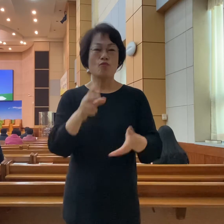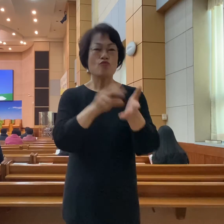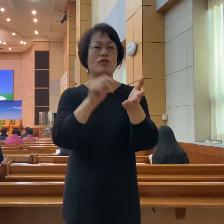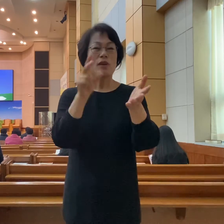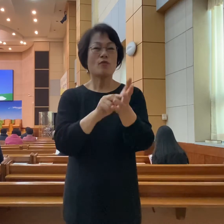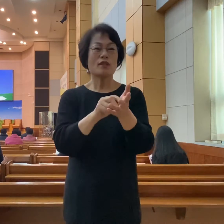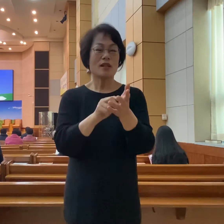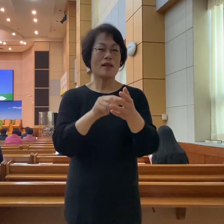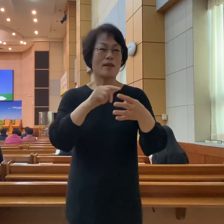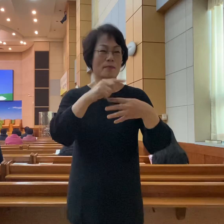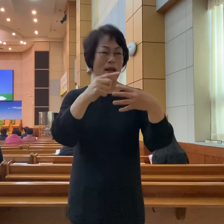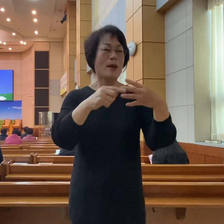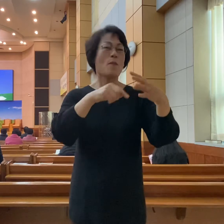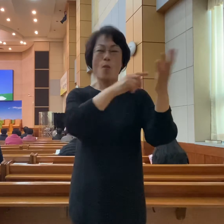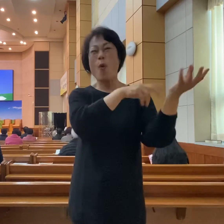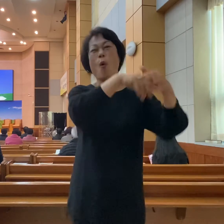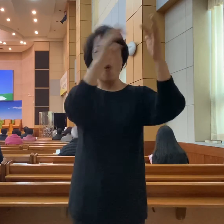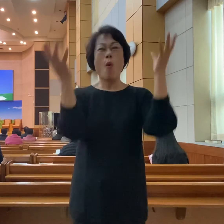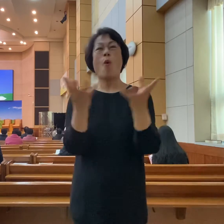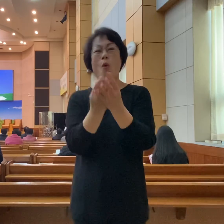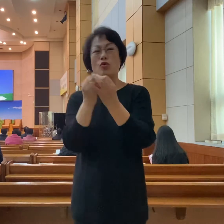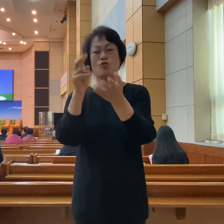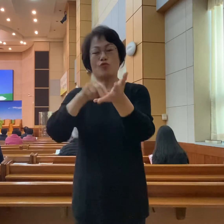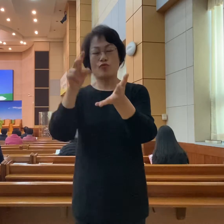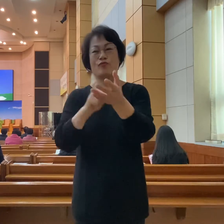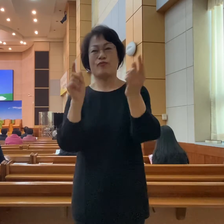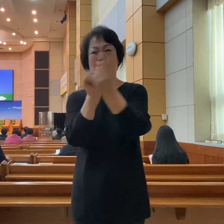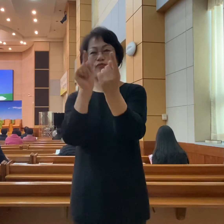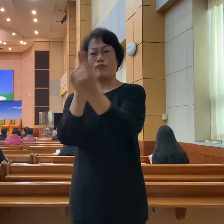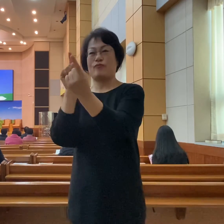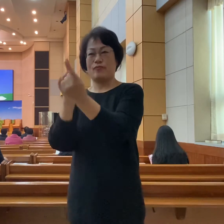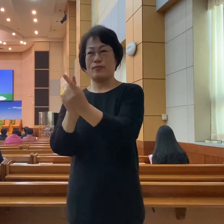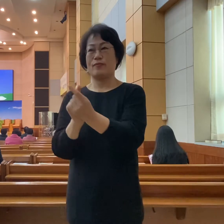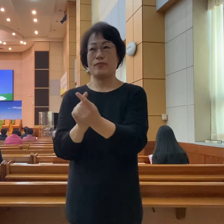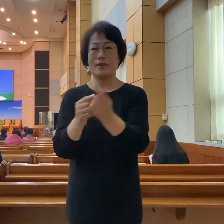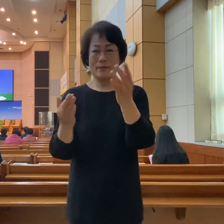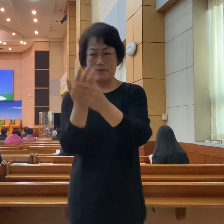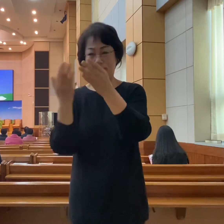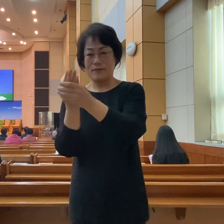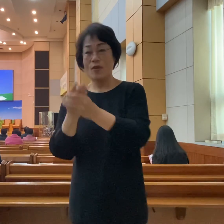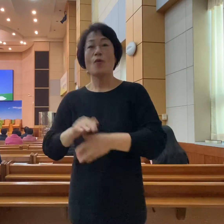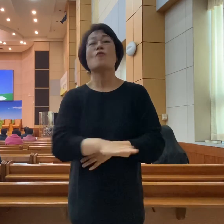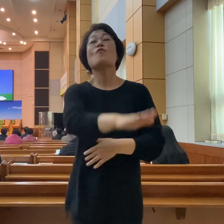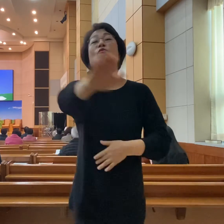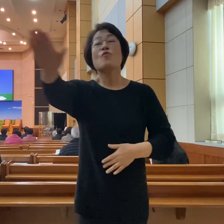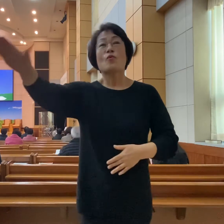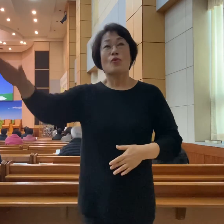문제들, 사계들도 만나게 되고 다 하는데, 우리만 있으면은